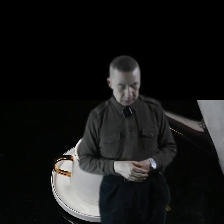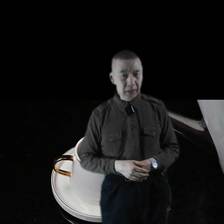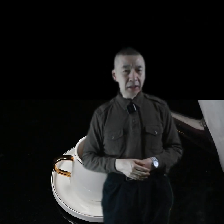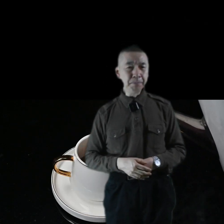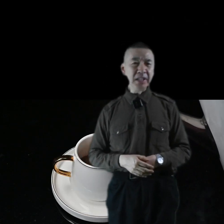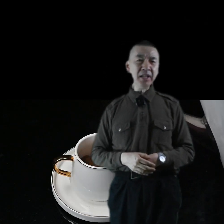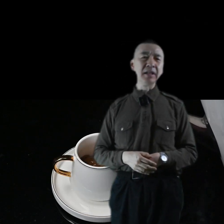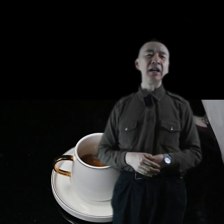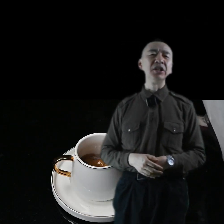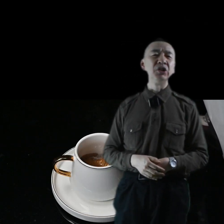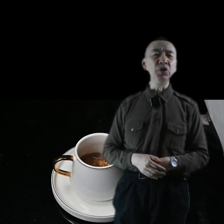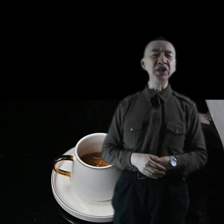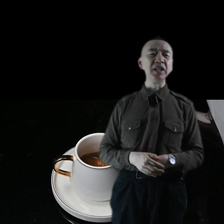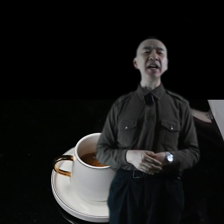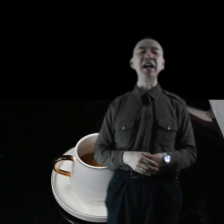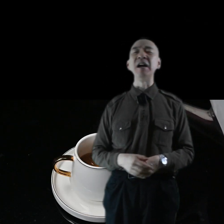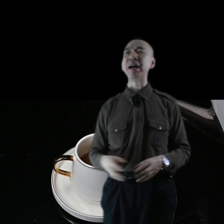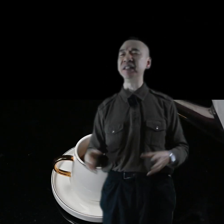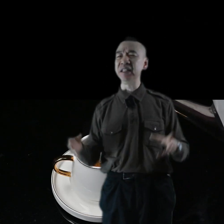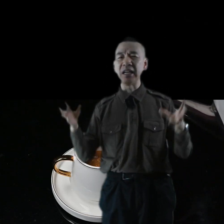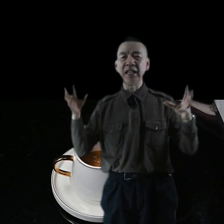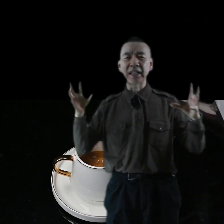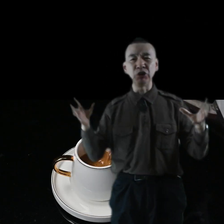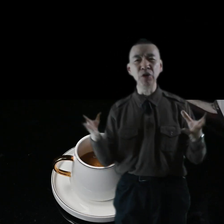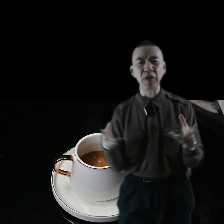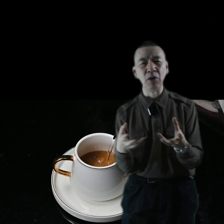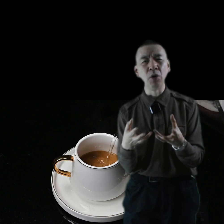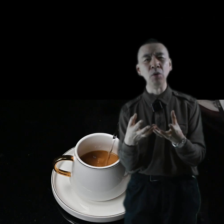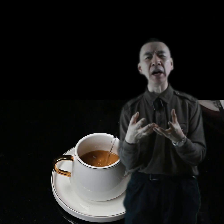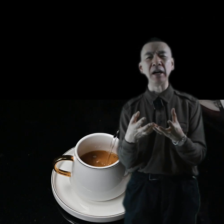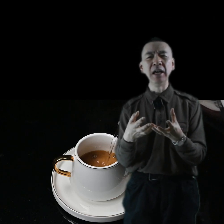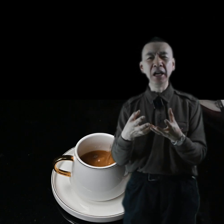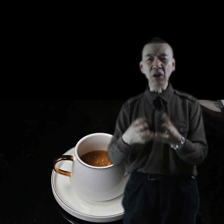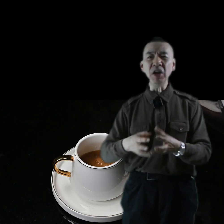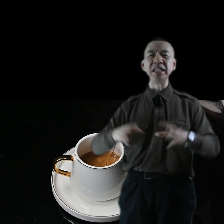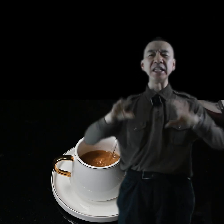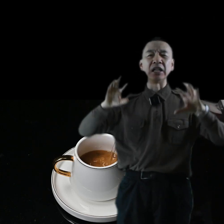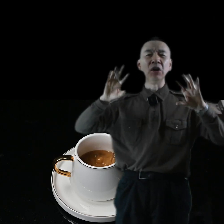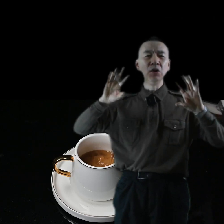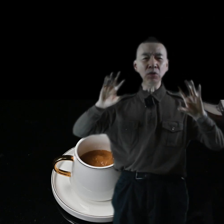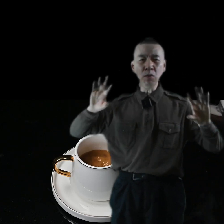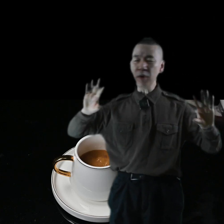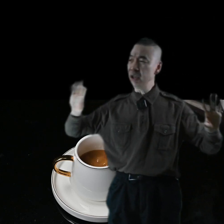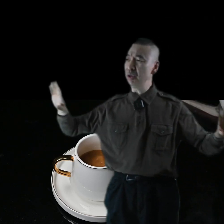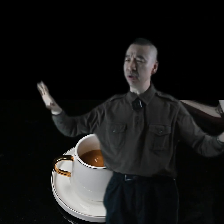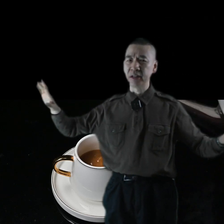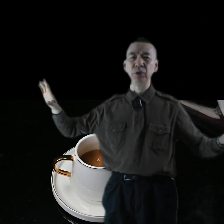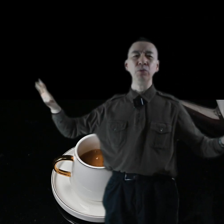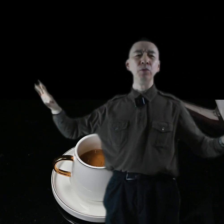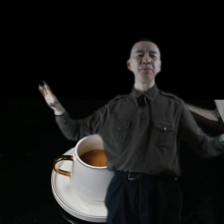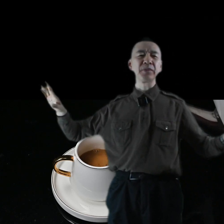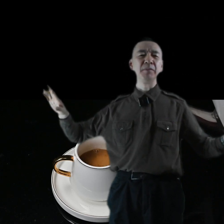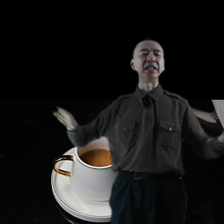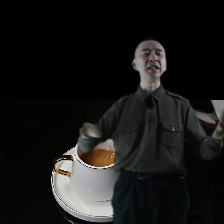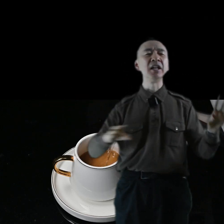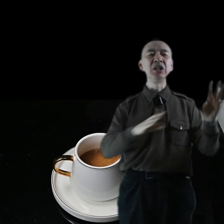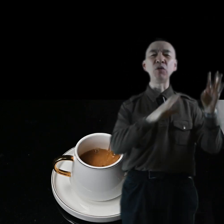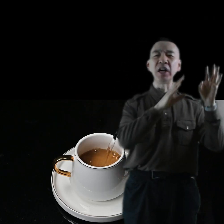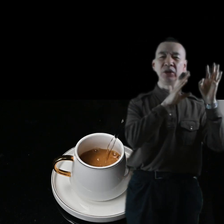这毕竟啊如果是企业家啊把自己呢打作成网红啊要有很强的公关宣传的队伍每天呢要花很多